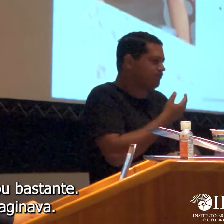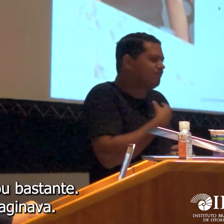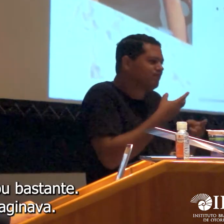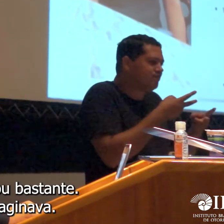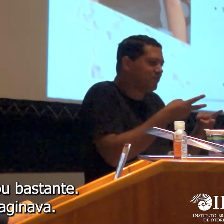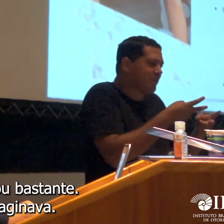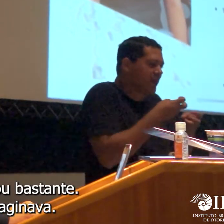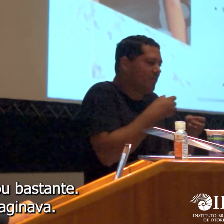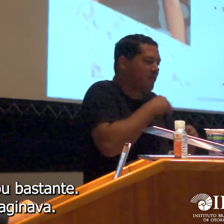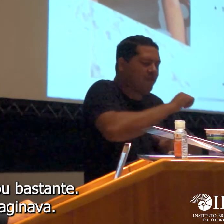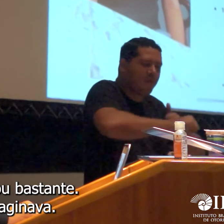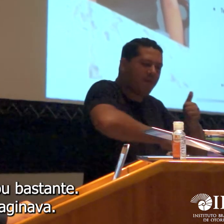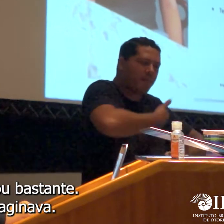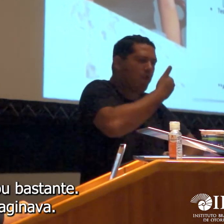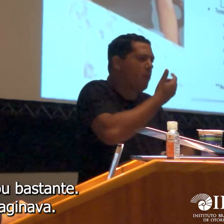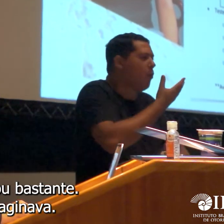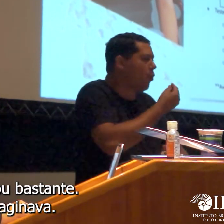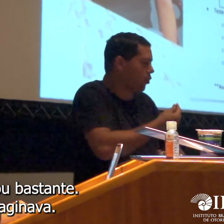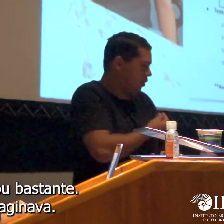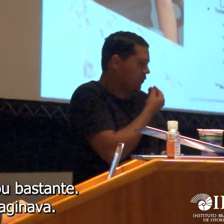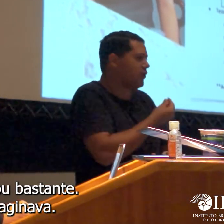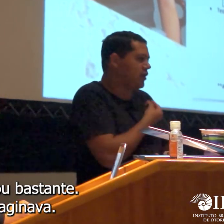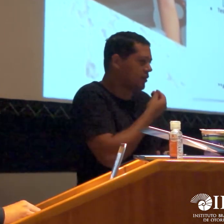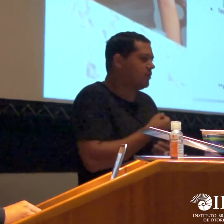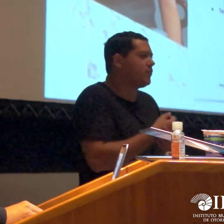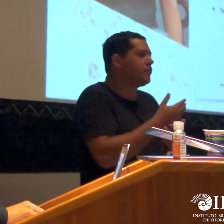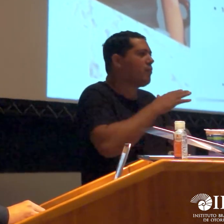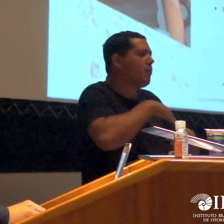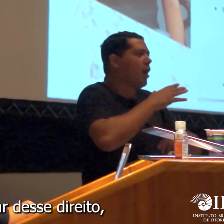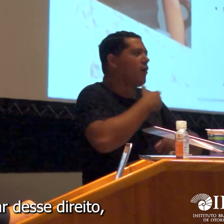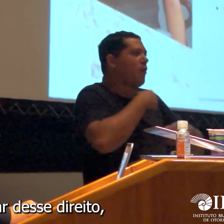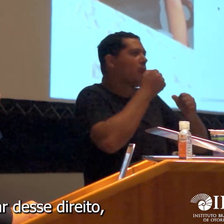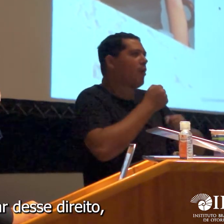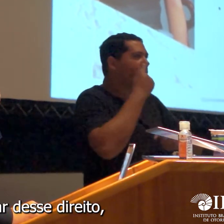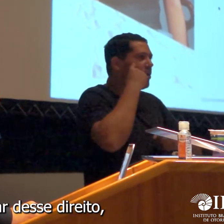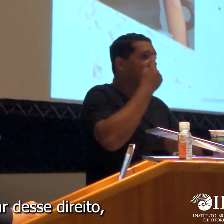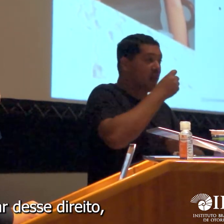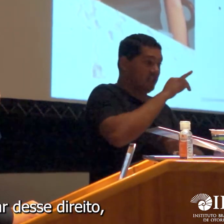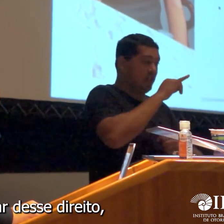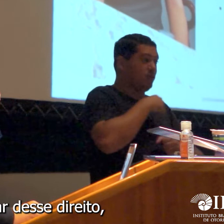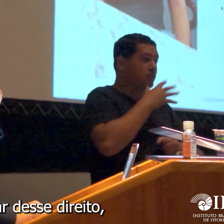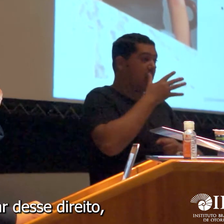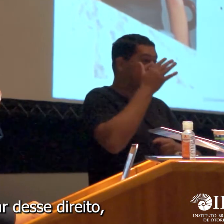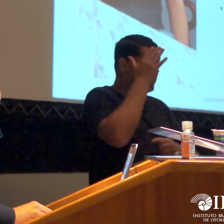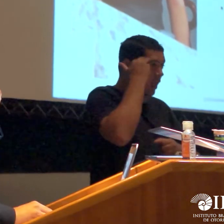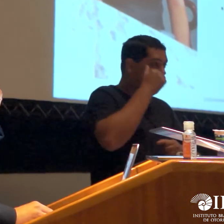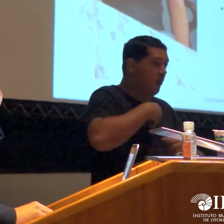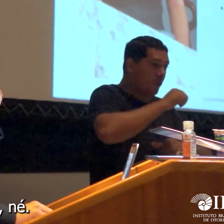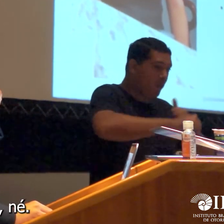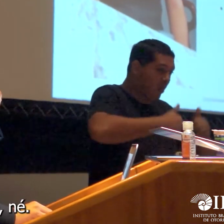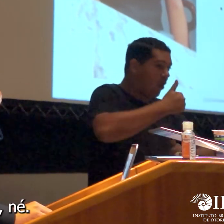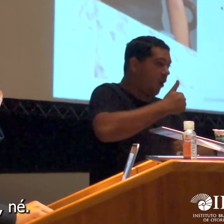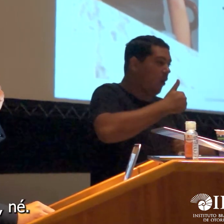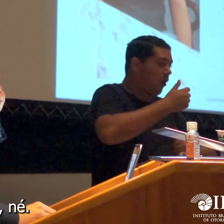melhorou bastante, algo acima do que eu podia imaginar. Se eu soubesse que ia melhorar desse jeito, acho que